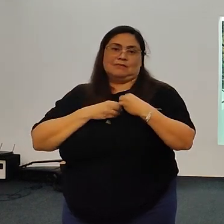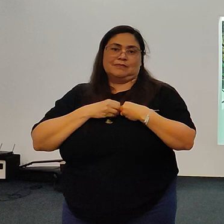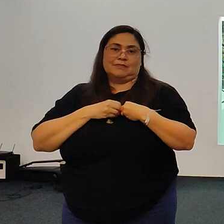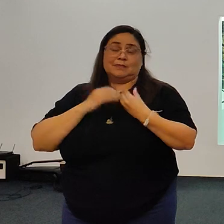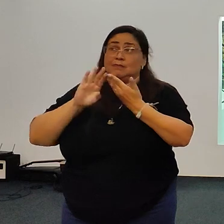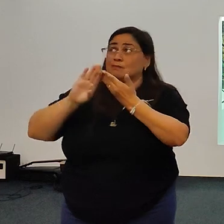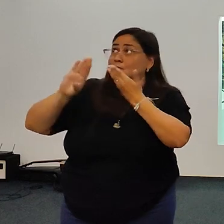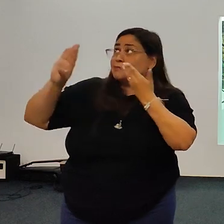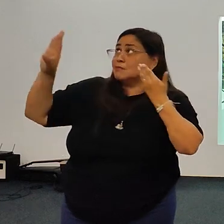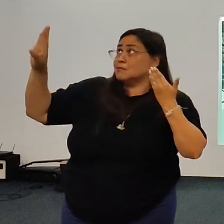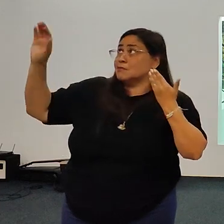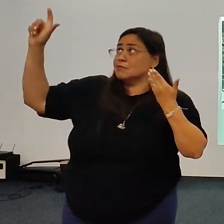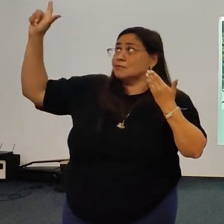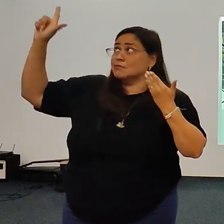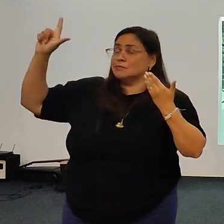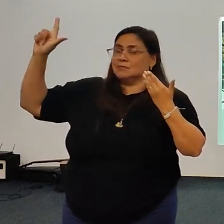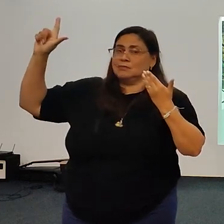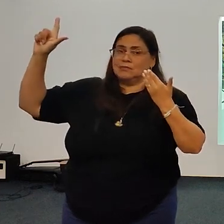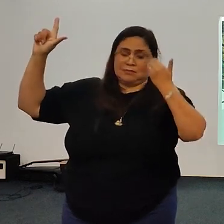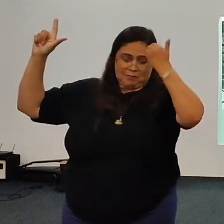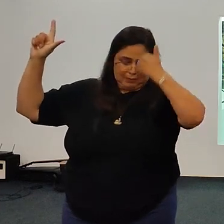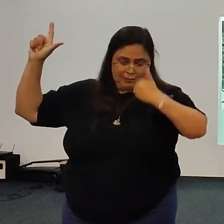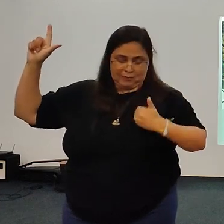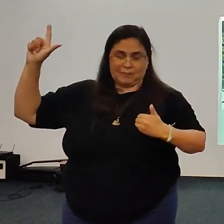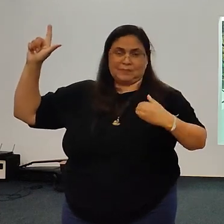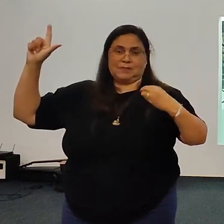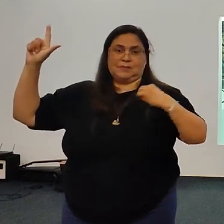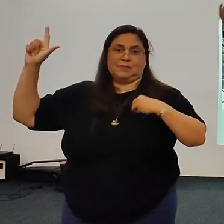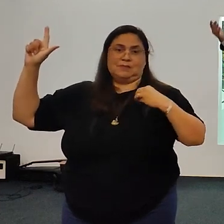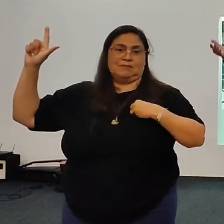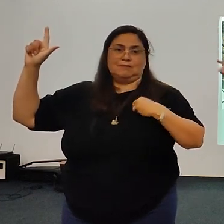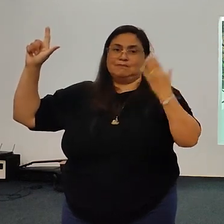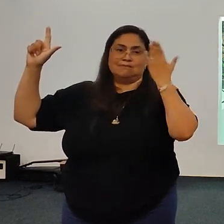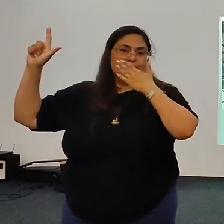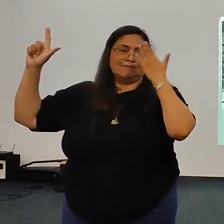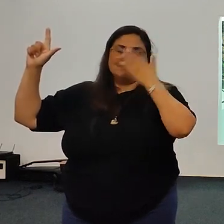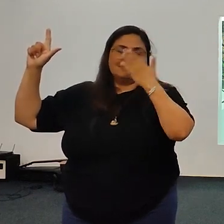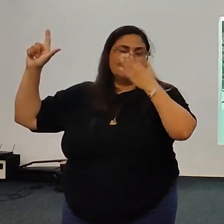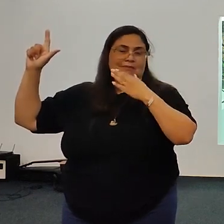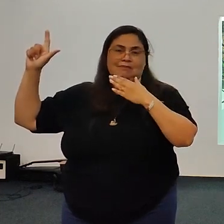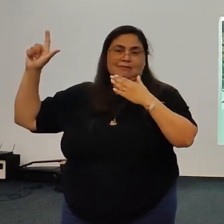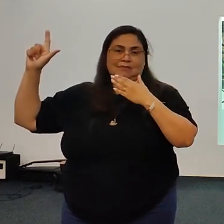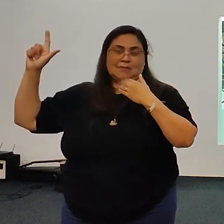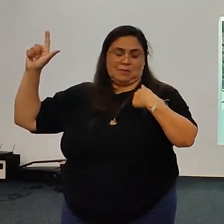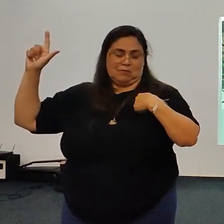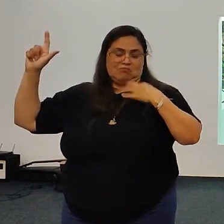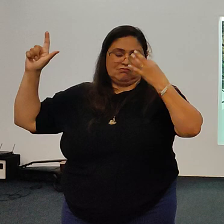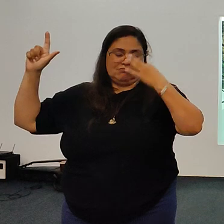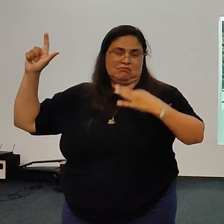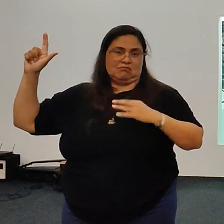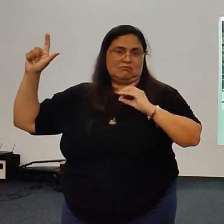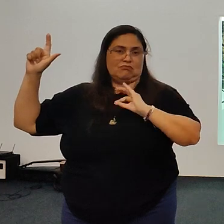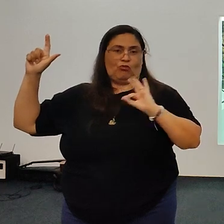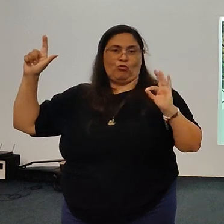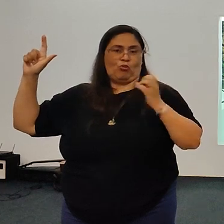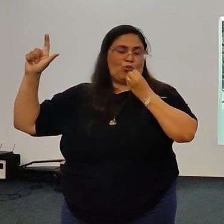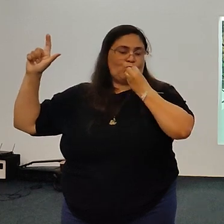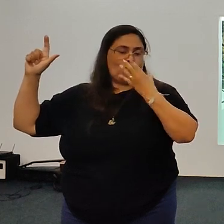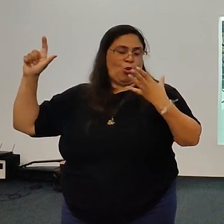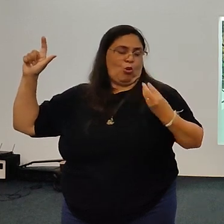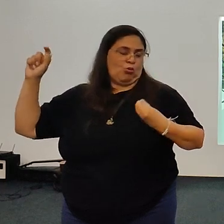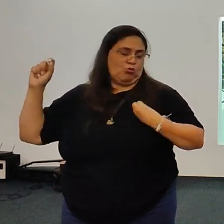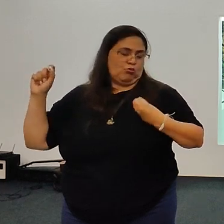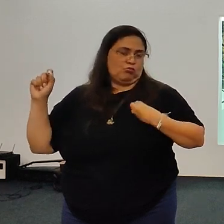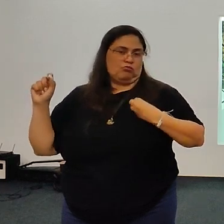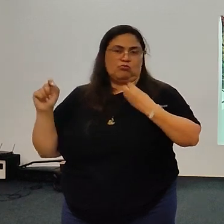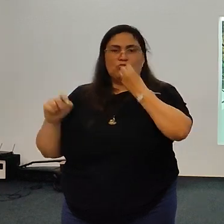eu me afasto da luz, o meu interior fica em trevas e eu não consigo enxergar mais nada, achando que eu sou bom, que eu